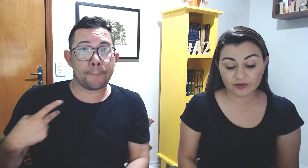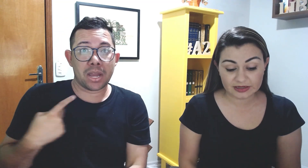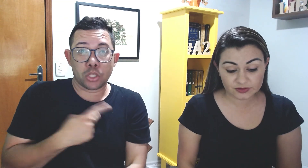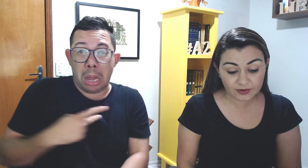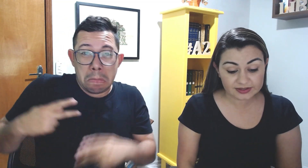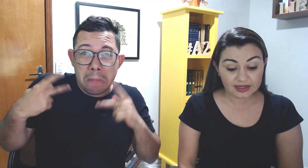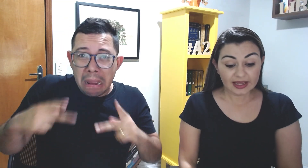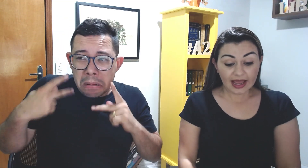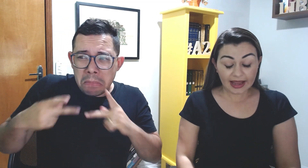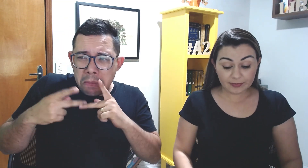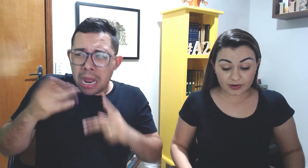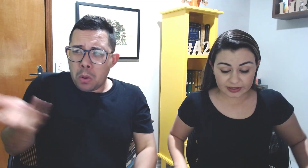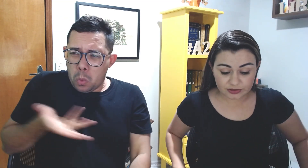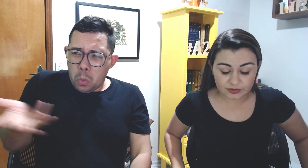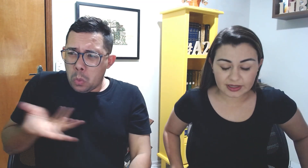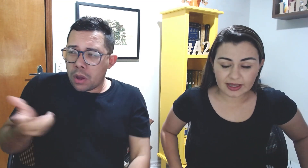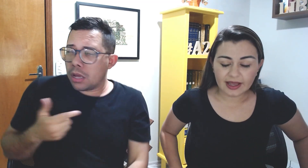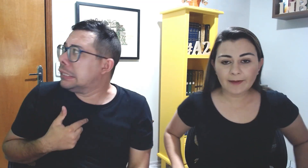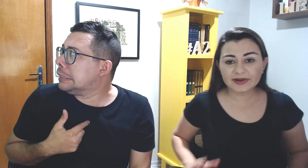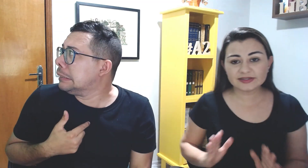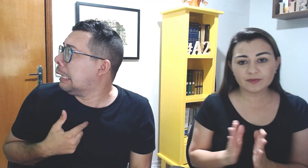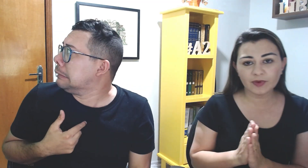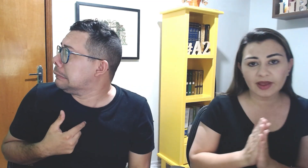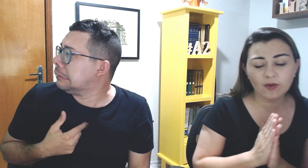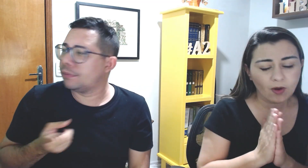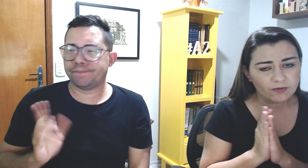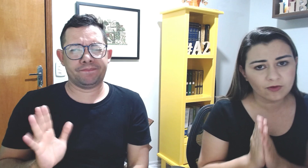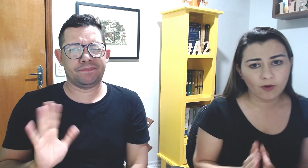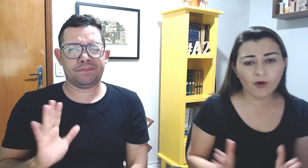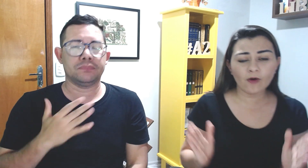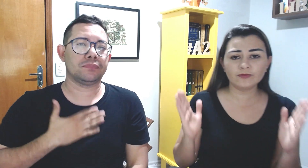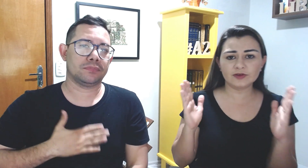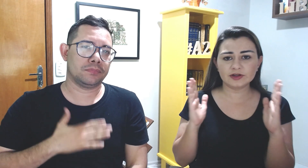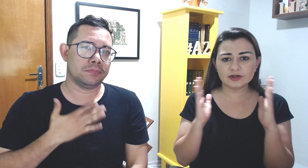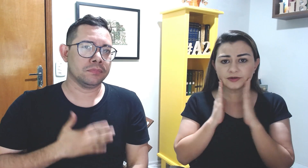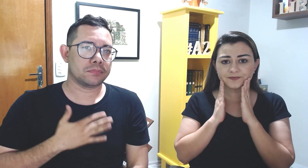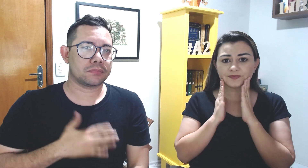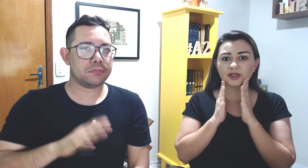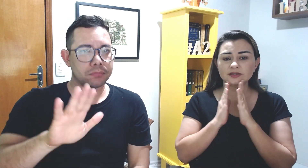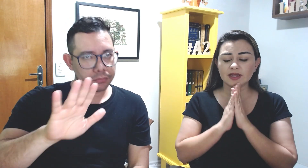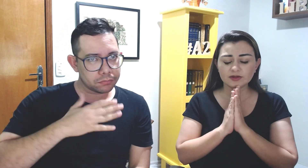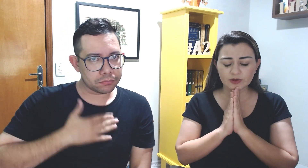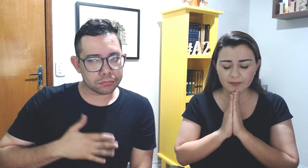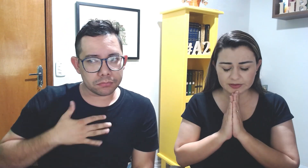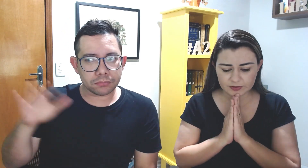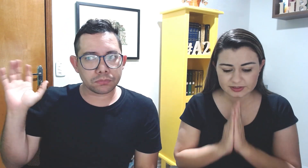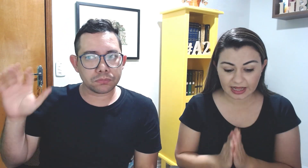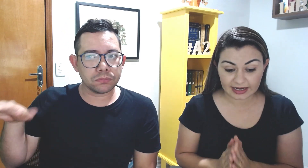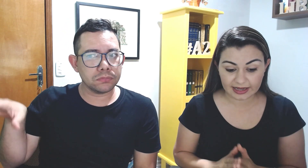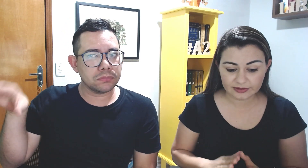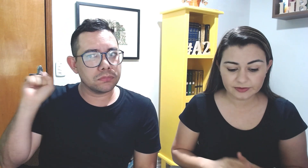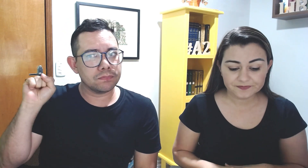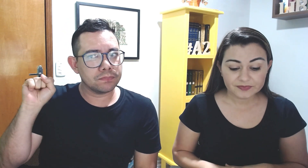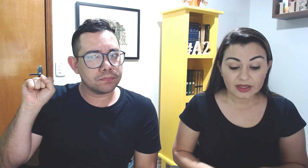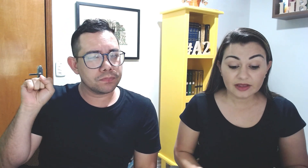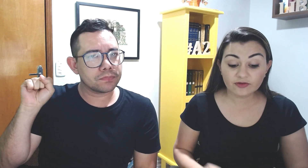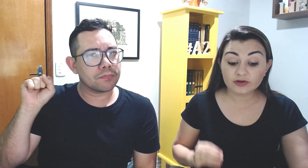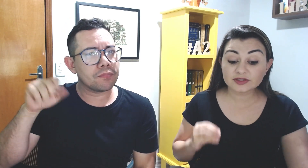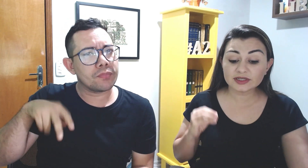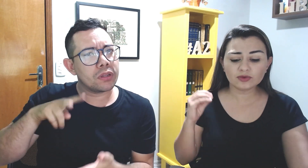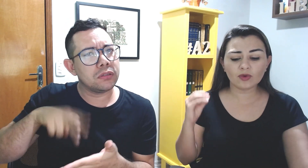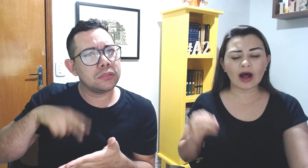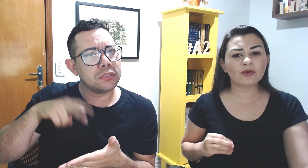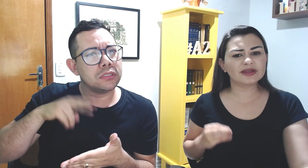perdendo informações, é importante o quê? A princípio, eu vou ouvir, certo? Que o pastor está lendo, e